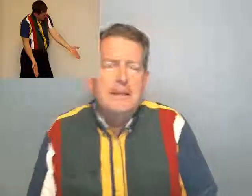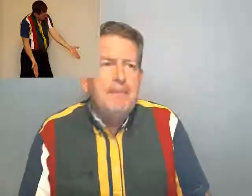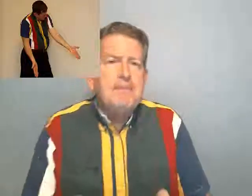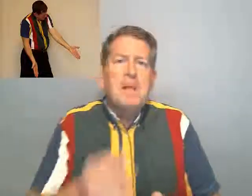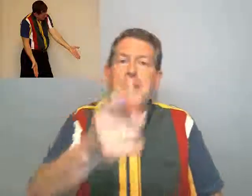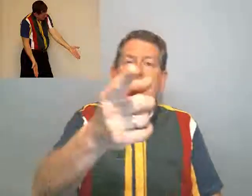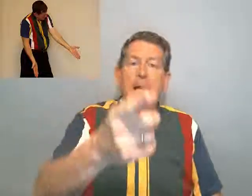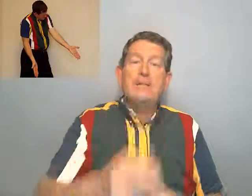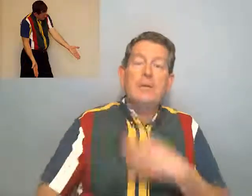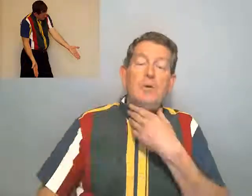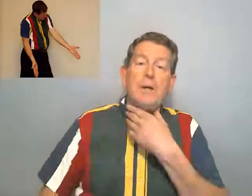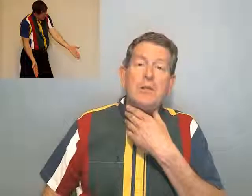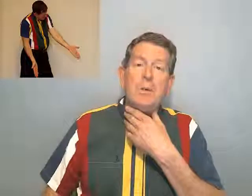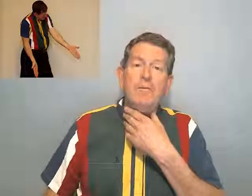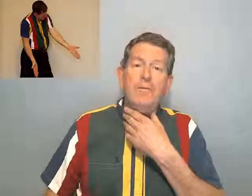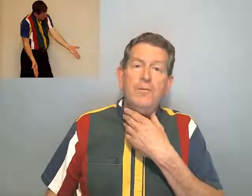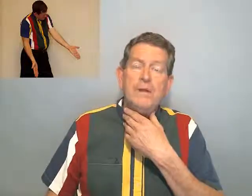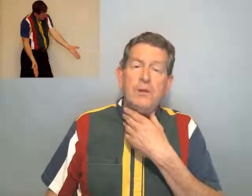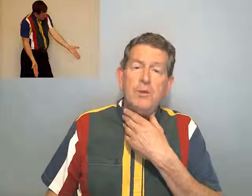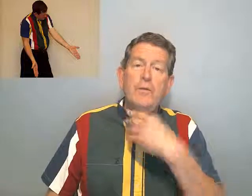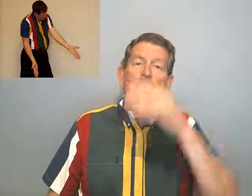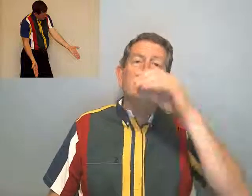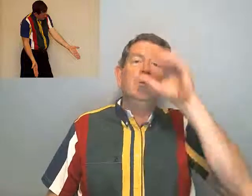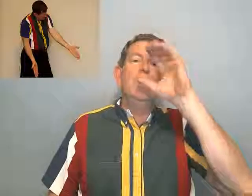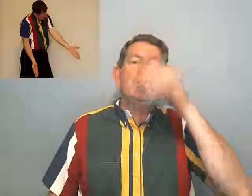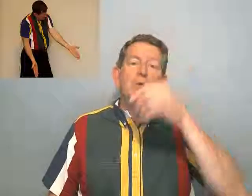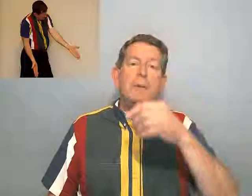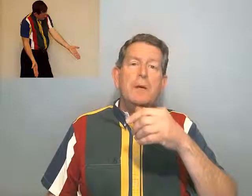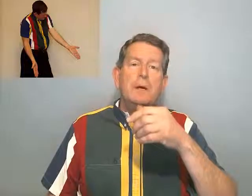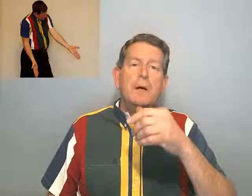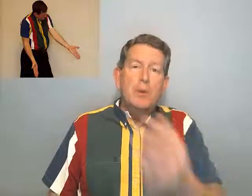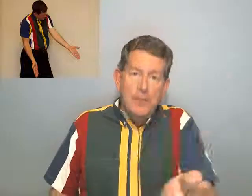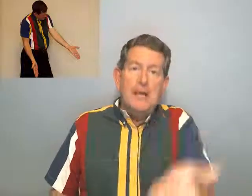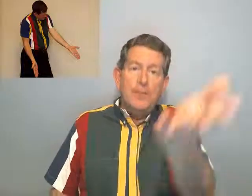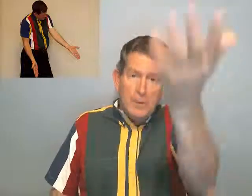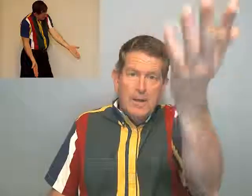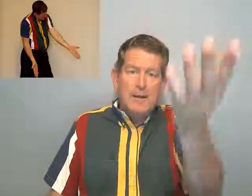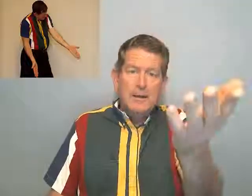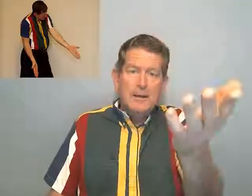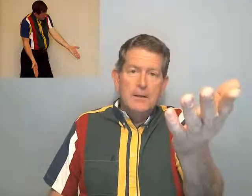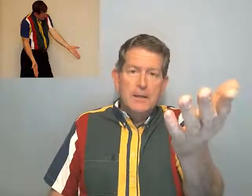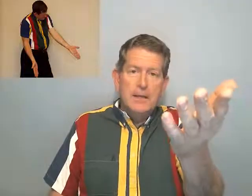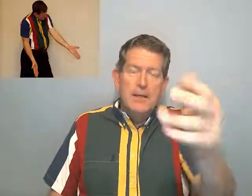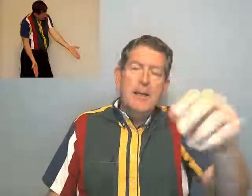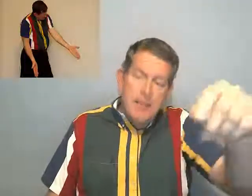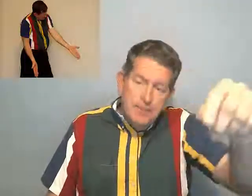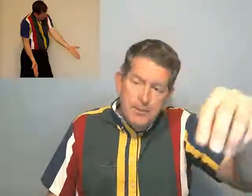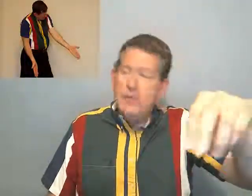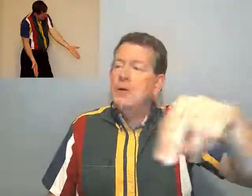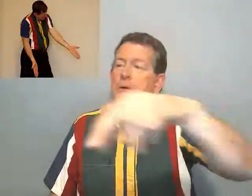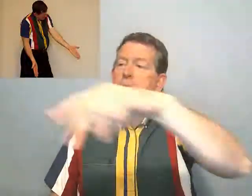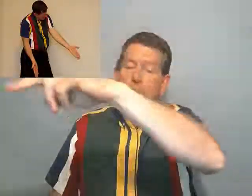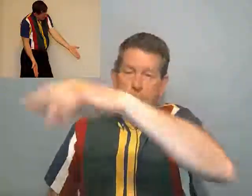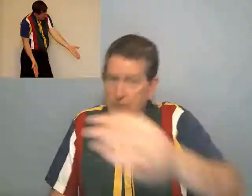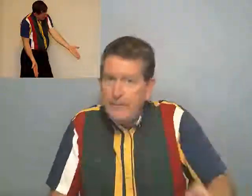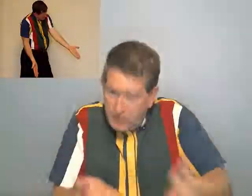est-ce que tu as soif? Est-ce que tu veux boire de l'eau actuellement? Oui, lève-toi. Ok? Et puis, ça va, tu